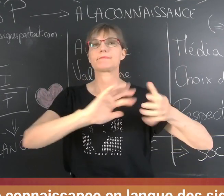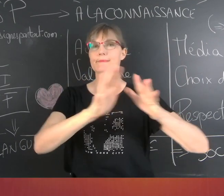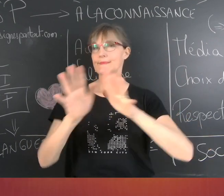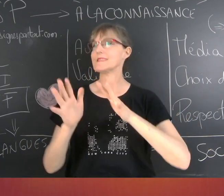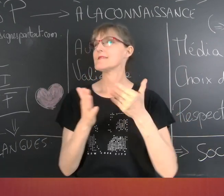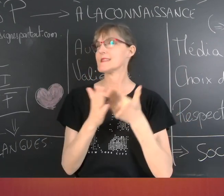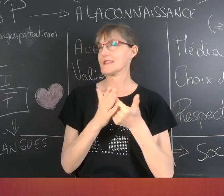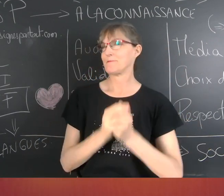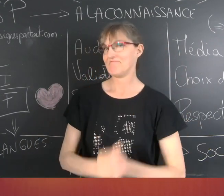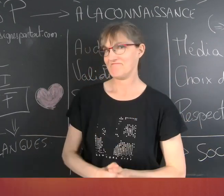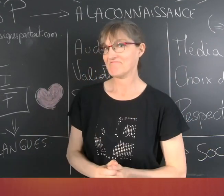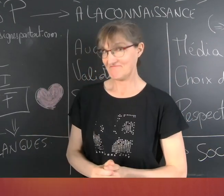connaissance en langue des signes.